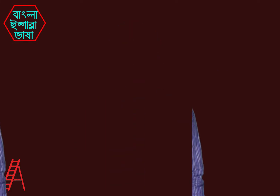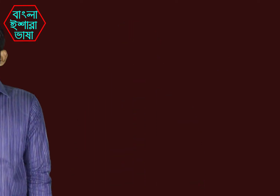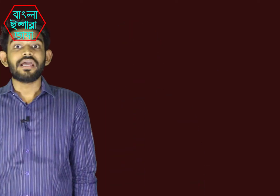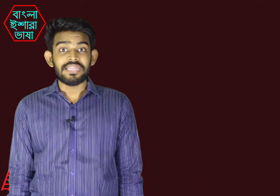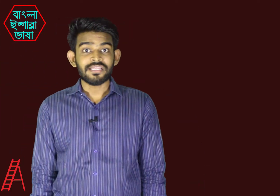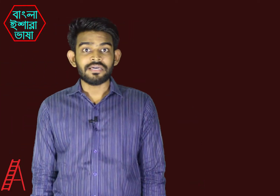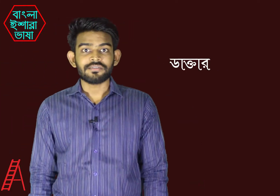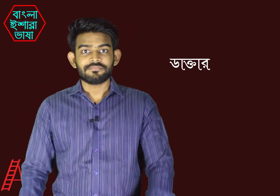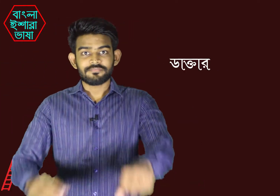ডাক্তার,